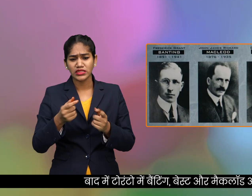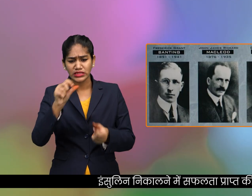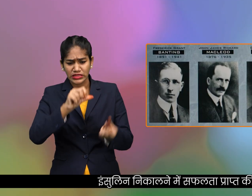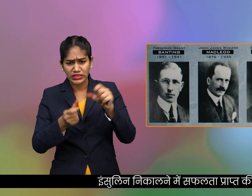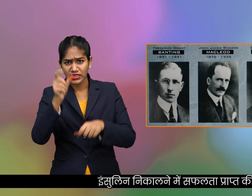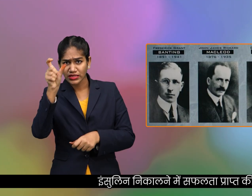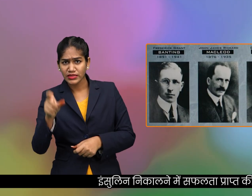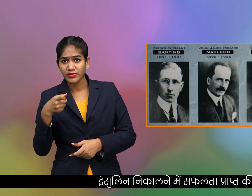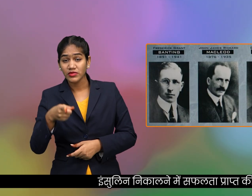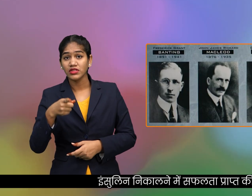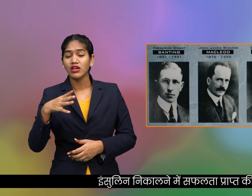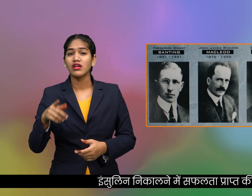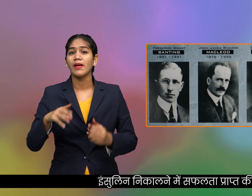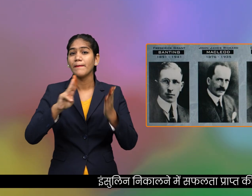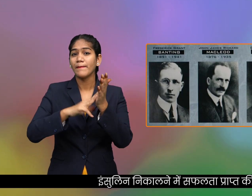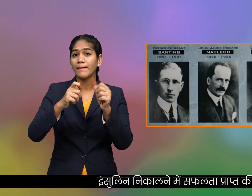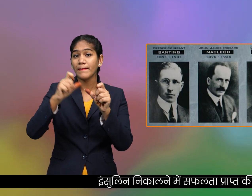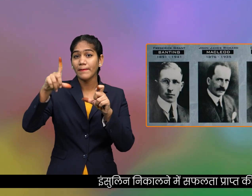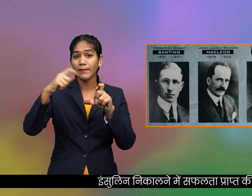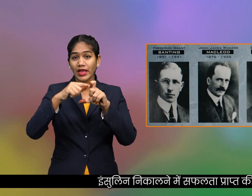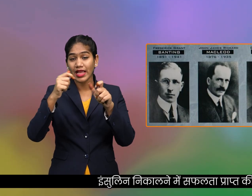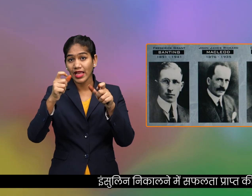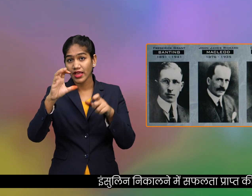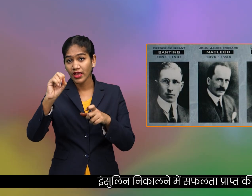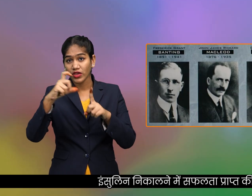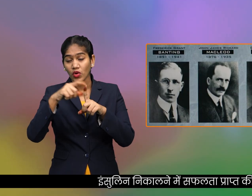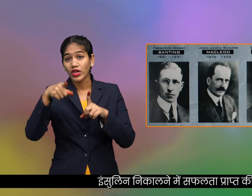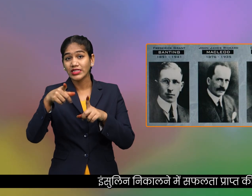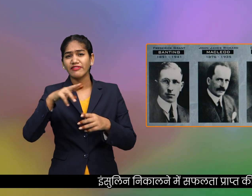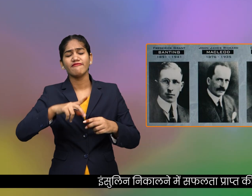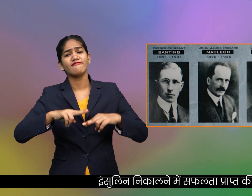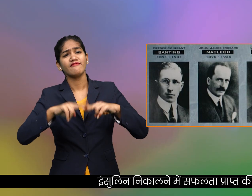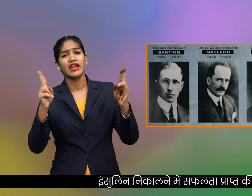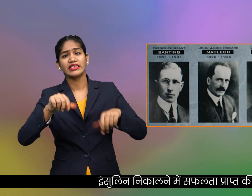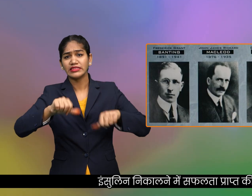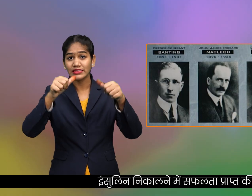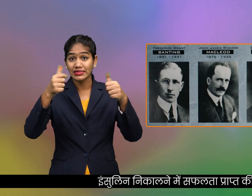अंततः इंसुलिन नालिका में सफलता प्राप्त की।